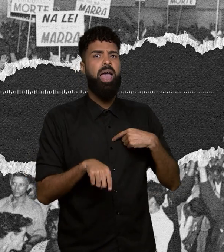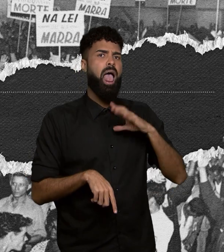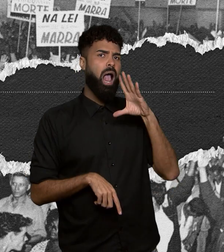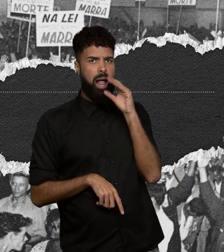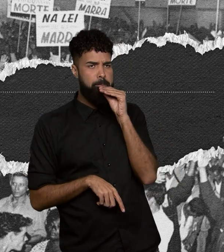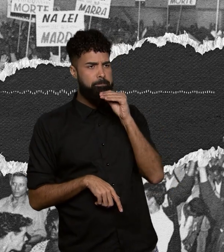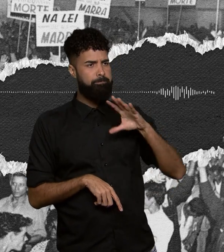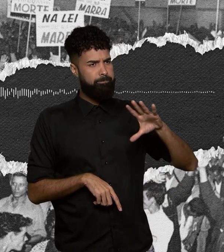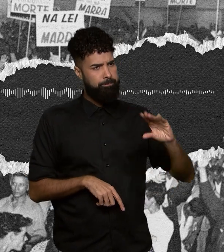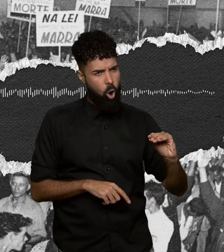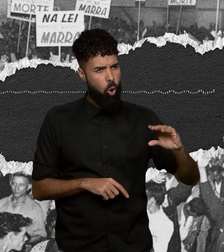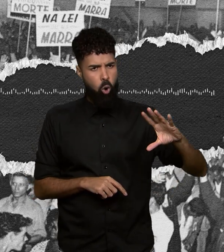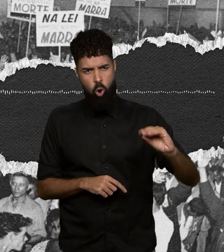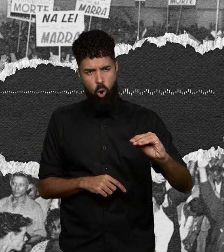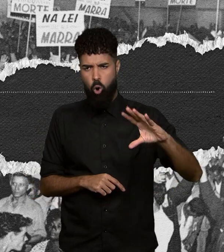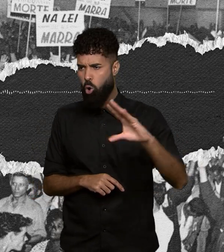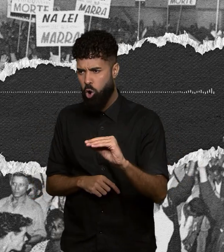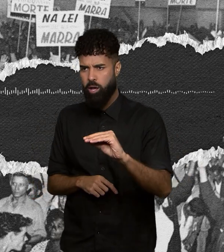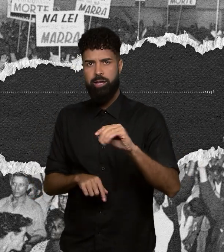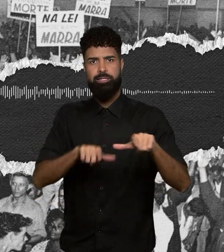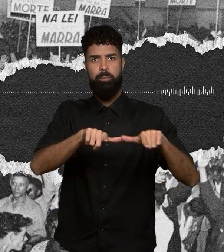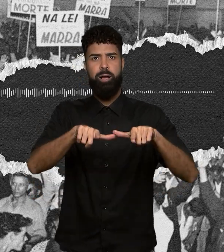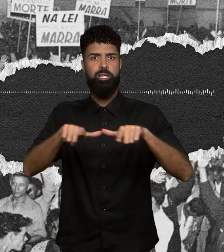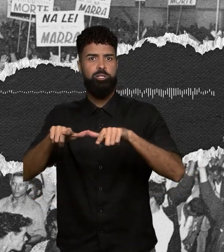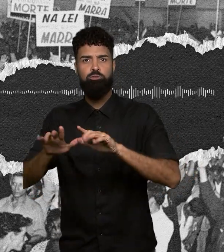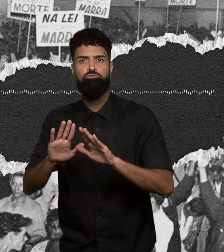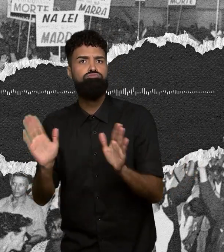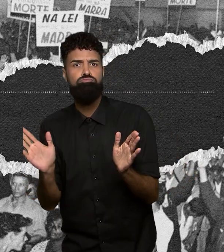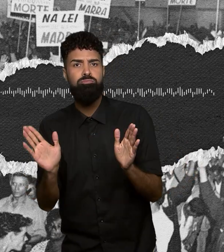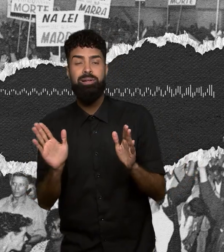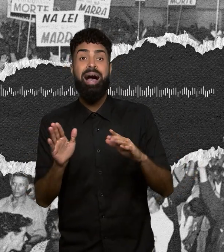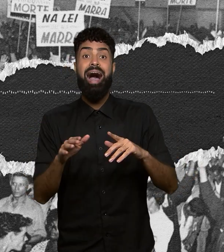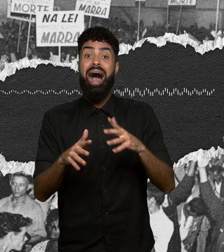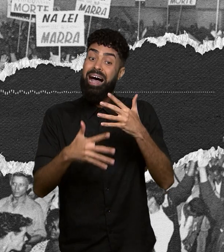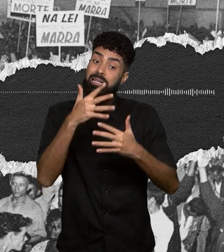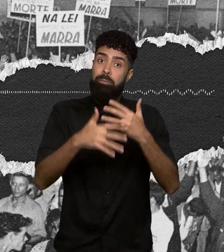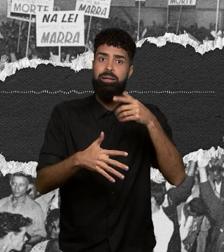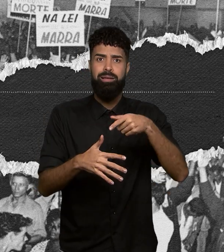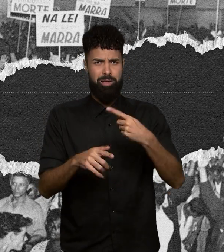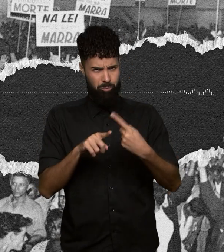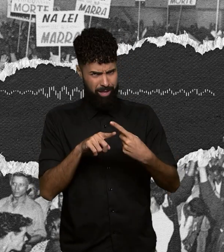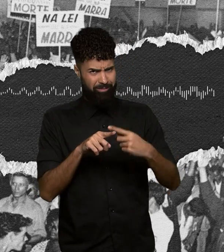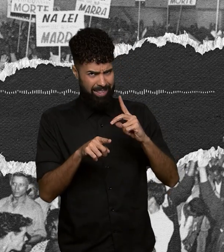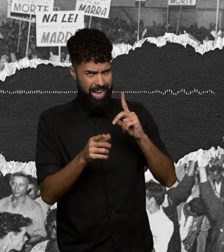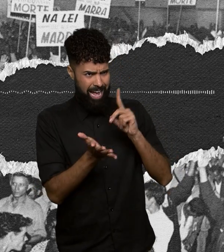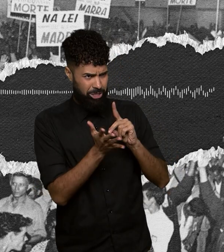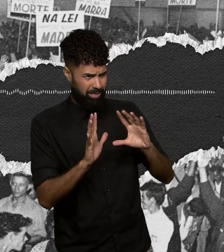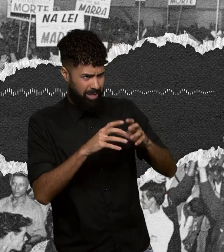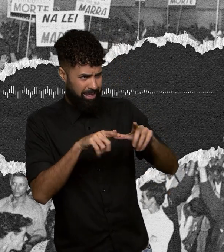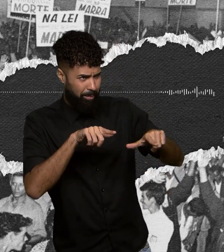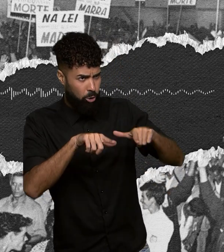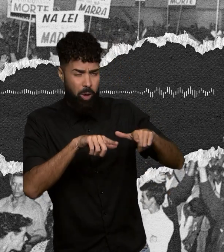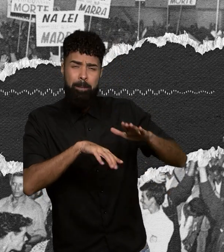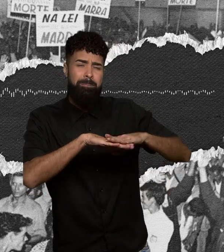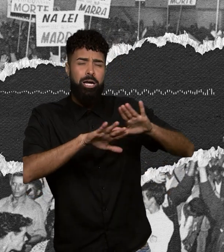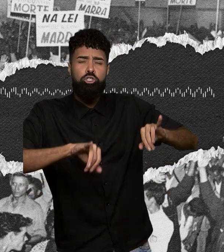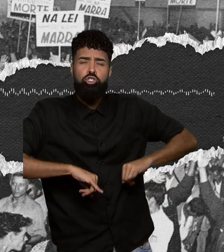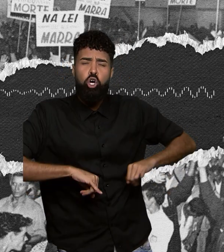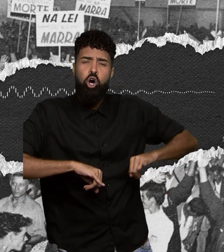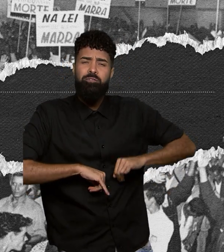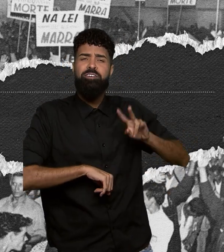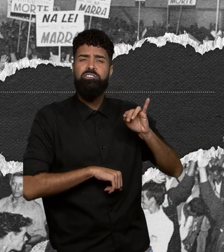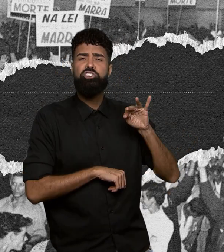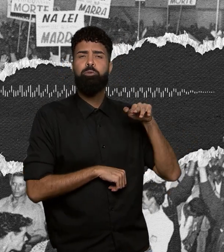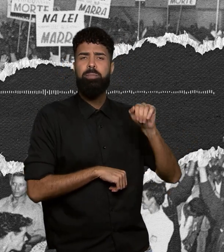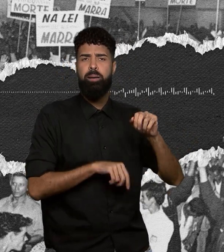boca dos trabalhadores impedir que a classe trabalhadora foi a maior vítima do golpe de 64 Sem dúvida